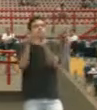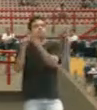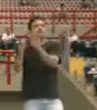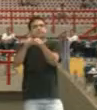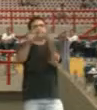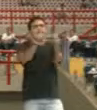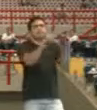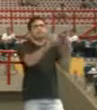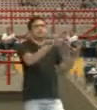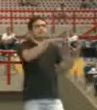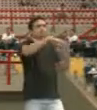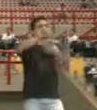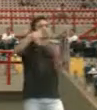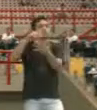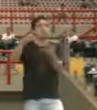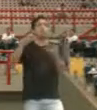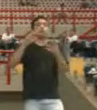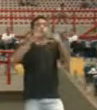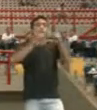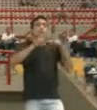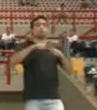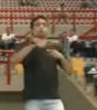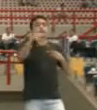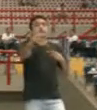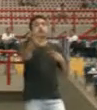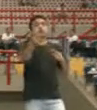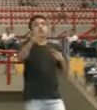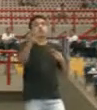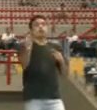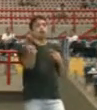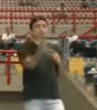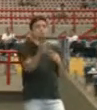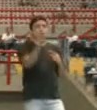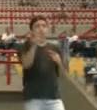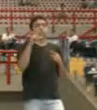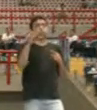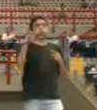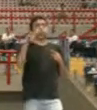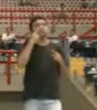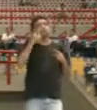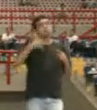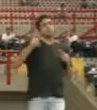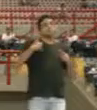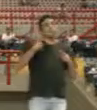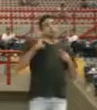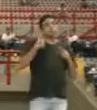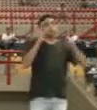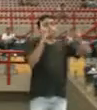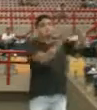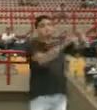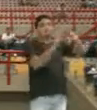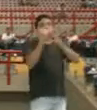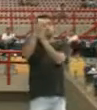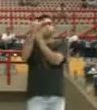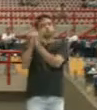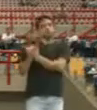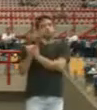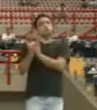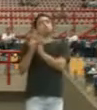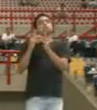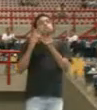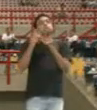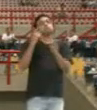famílias, o que gera a possibilidade de reduzir a maioridade penal como